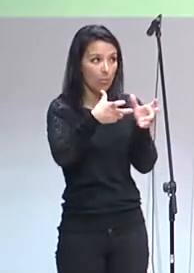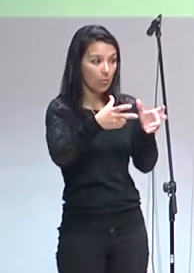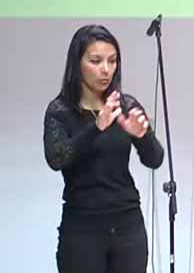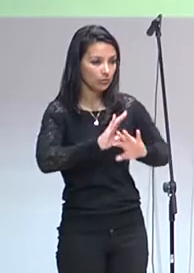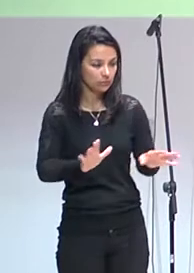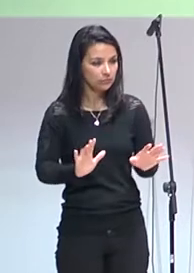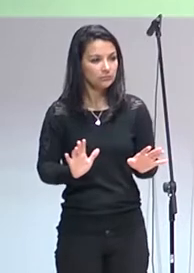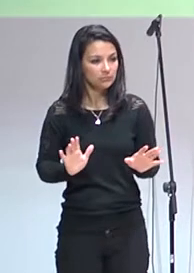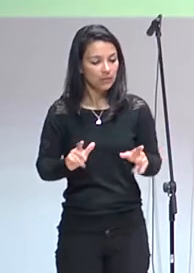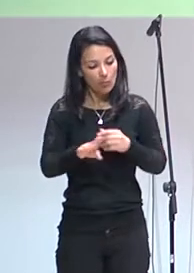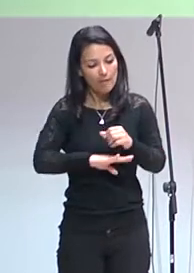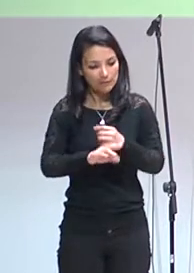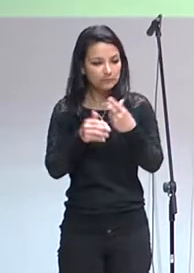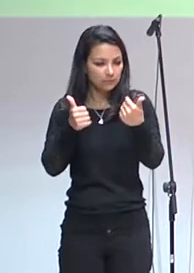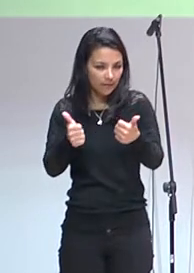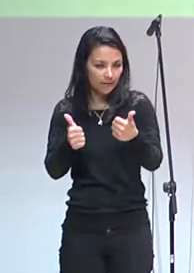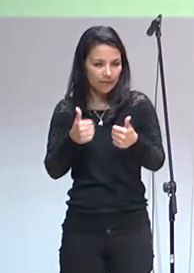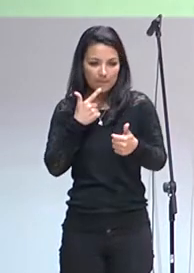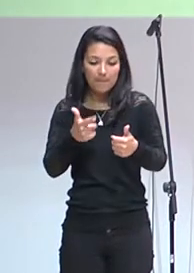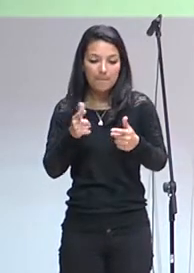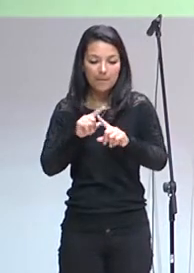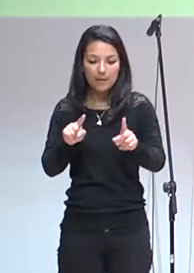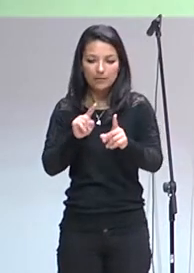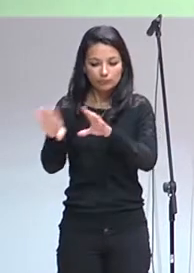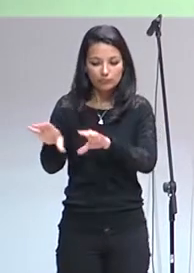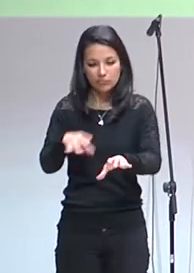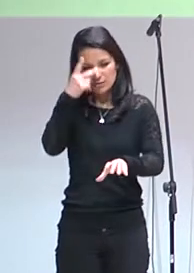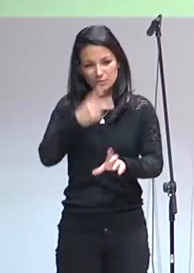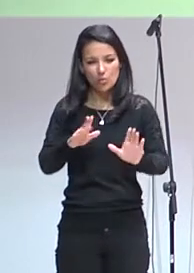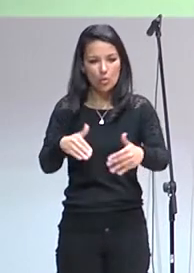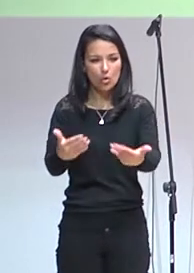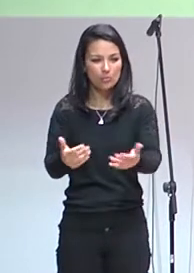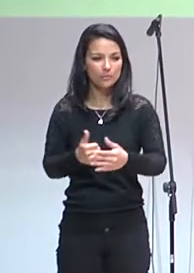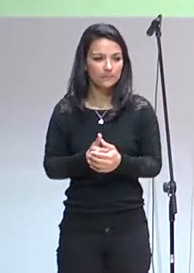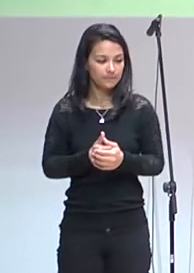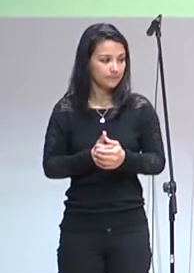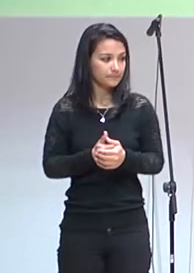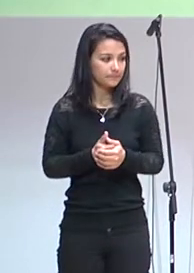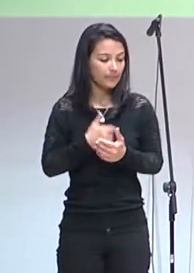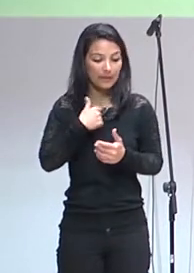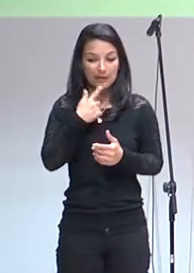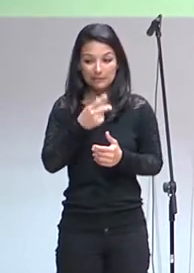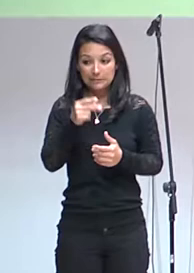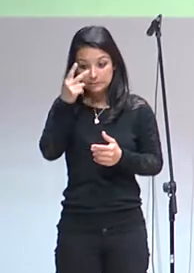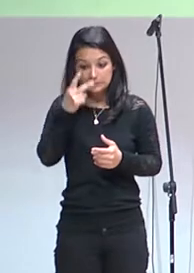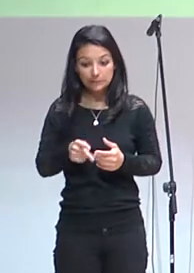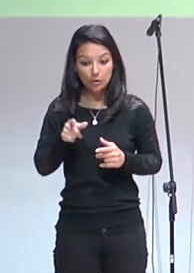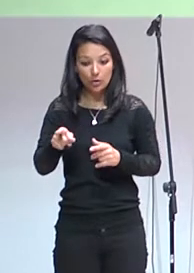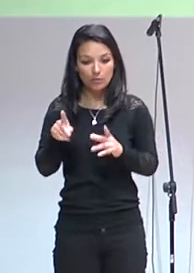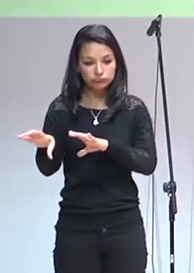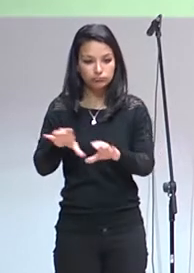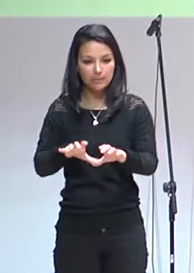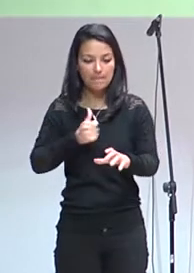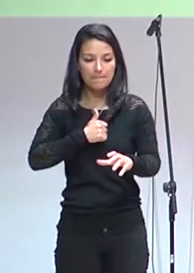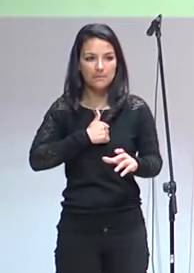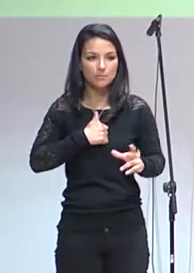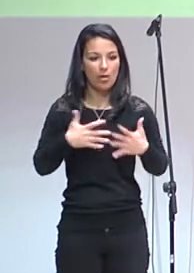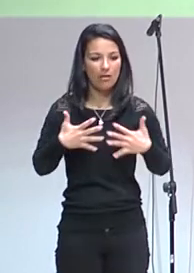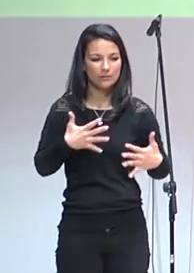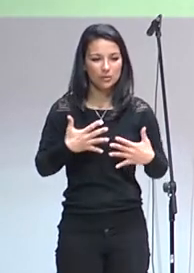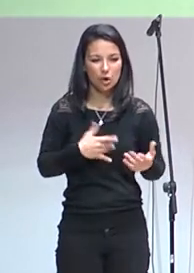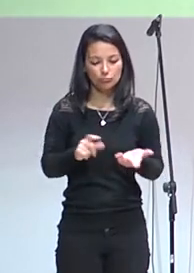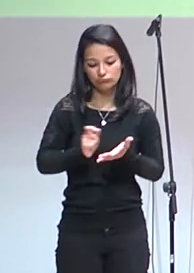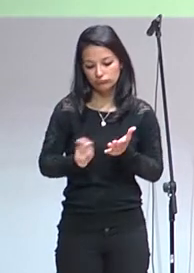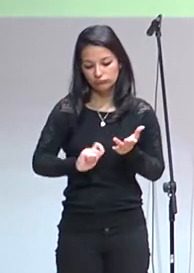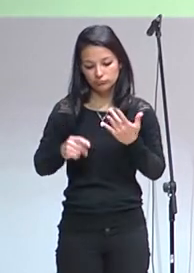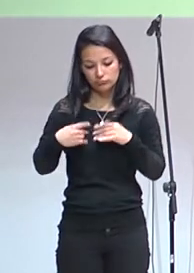base, a ser histor, ¿sí? El histor es el actor de la historia, o sea, tiene que reescribirla. Si